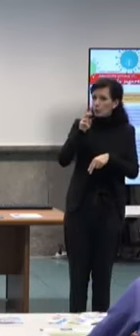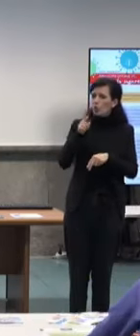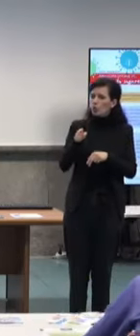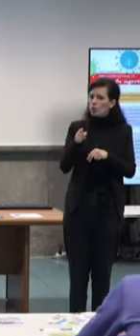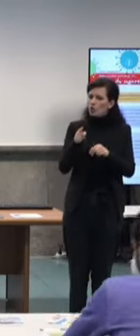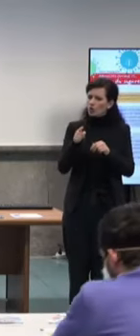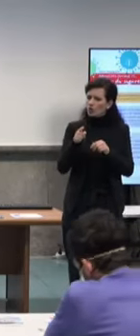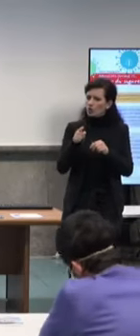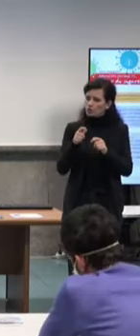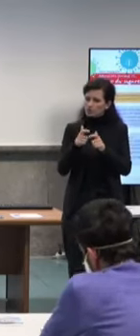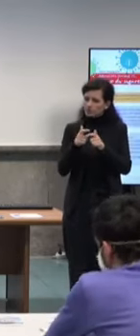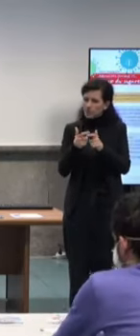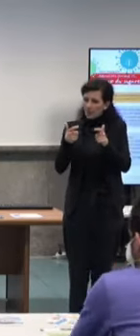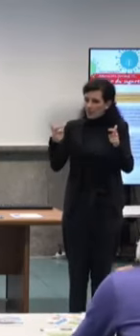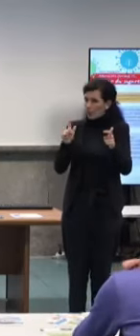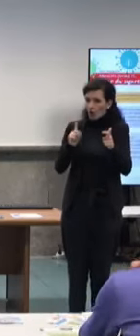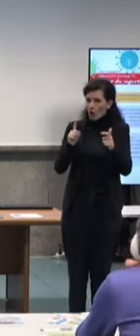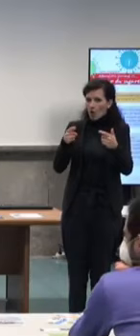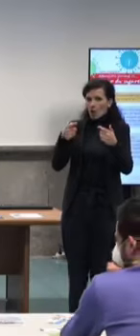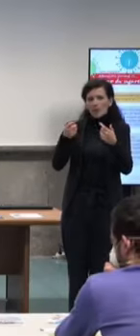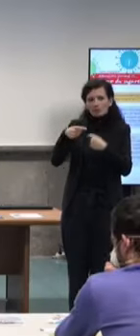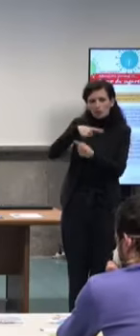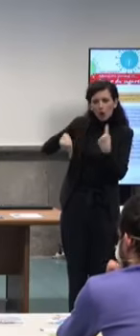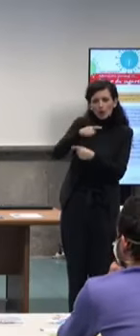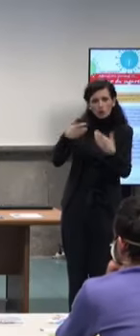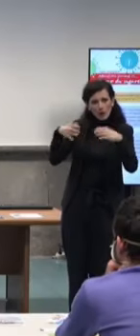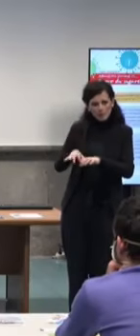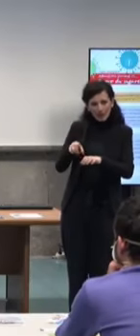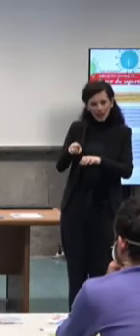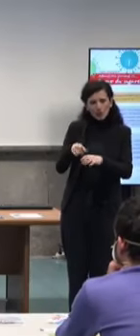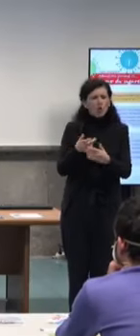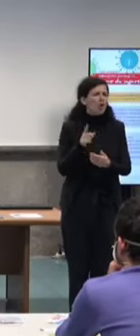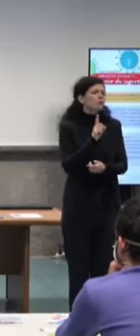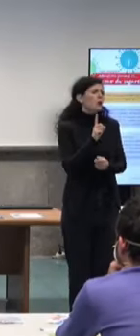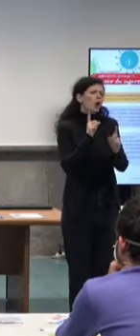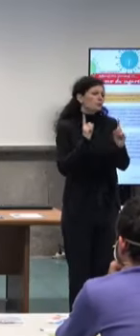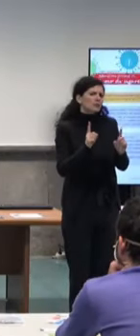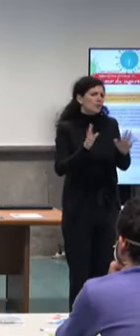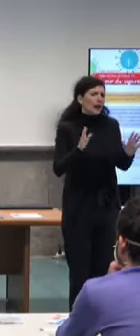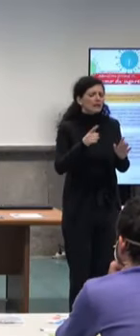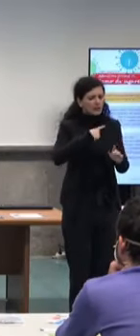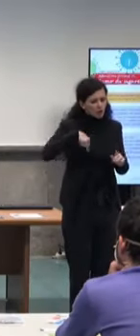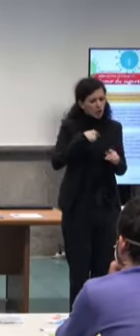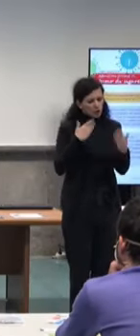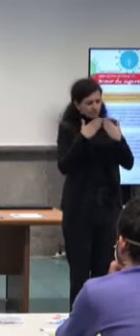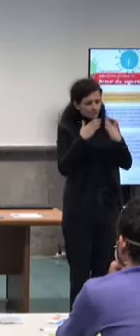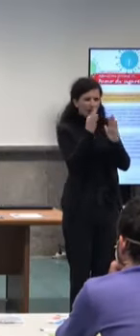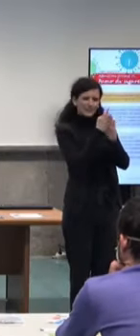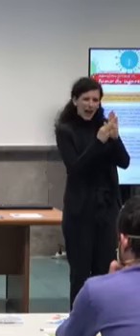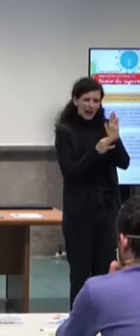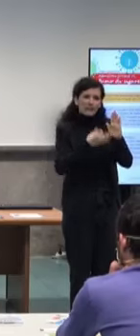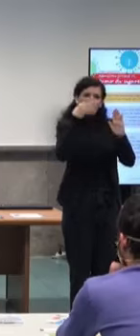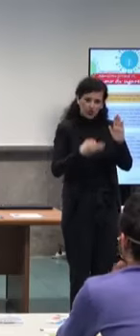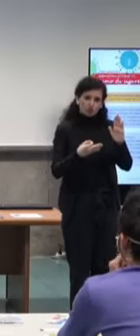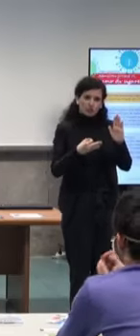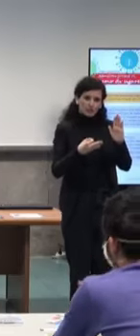no dipende molto da dove dove ci sono ci stiamo stiamo perfezionando anche alcuni dati per avere un dato solido